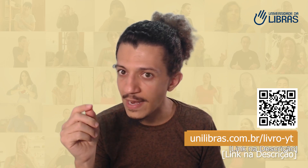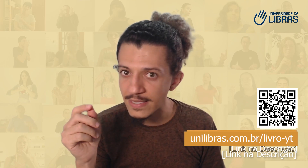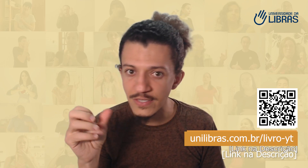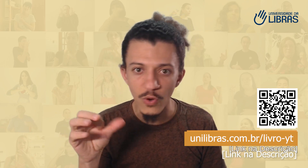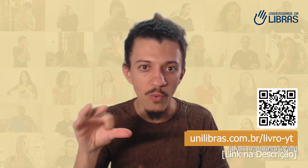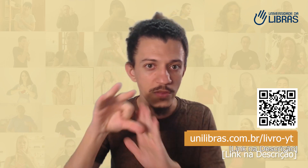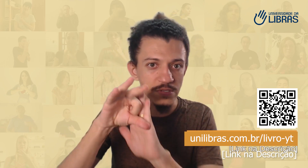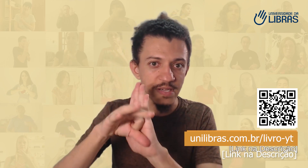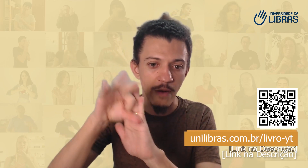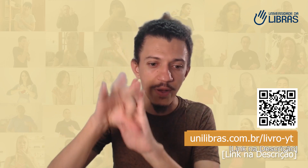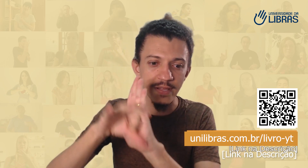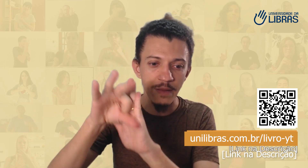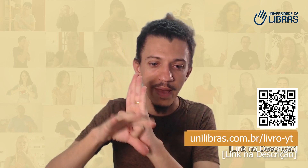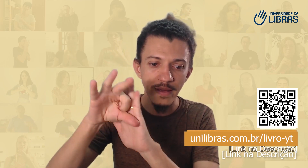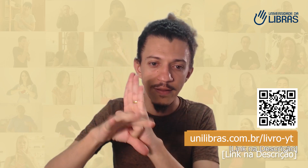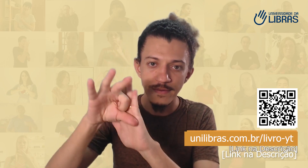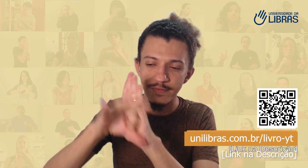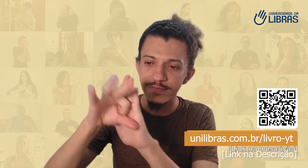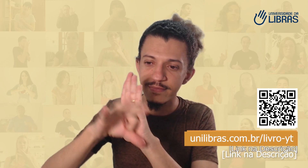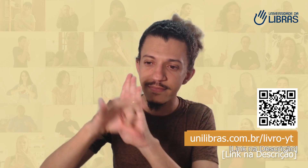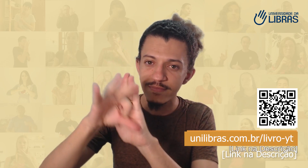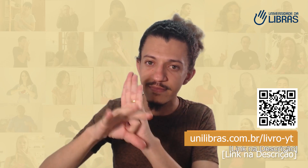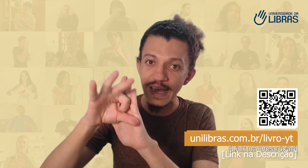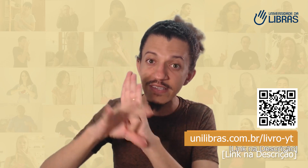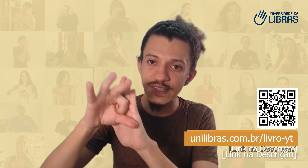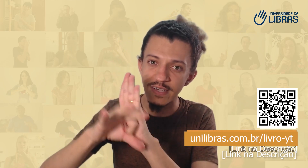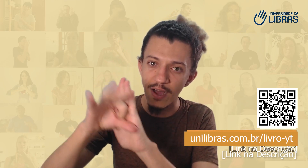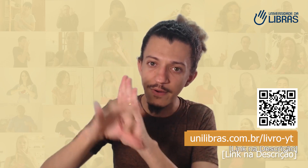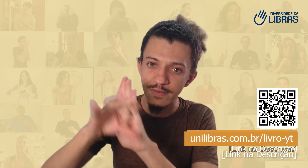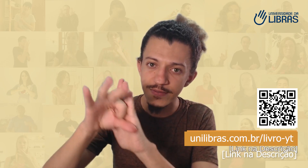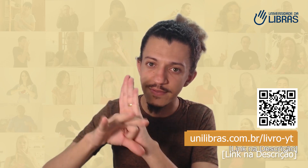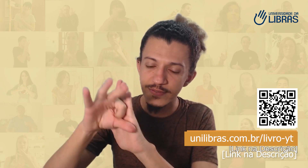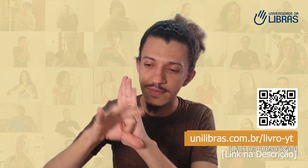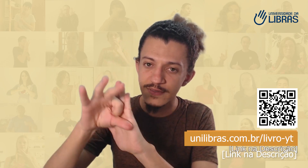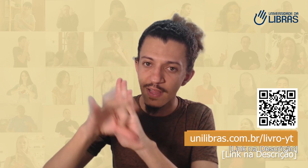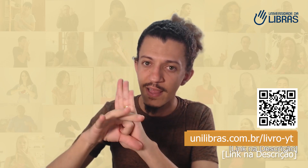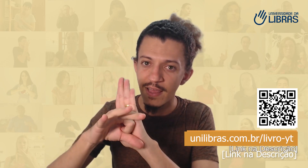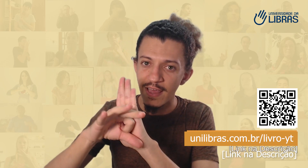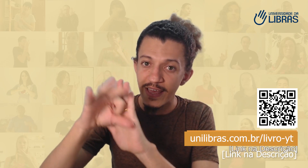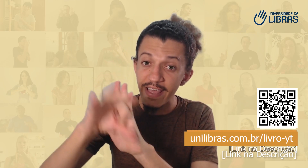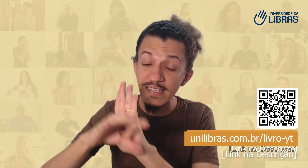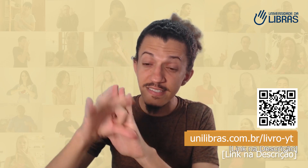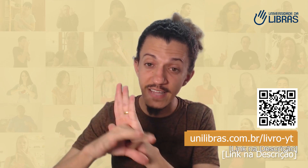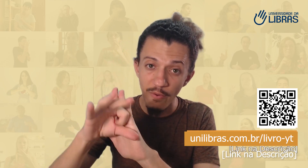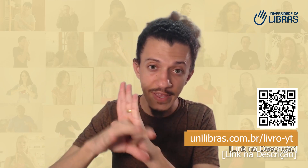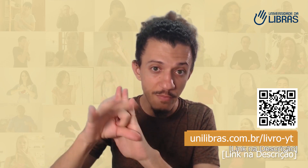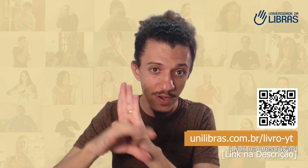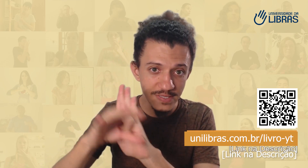ele ensinou um outro sinal aqui também, esse sinal. E esse sinal aqui